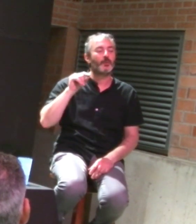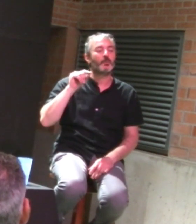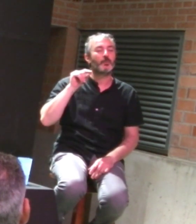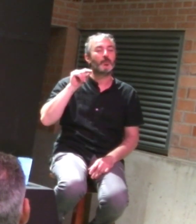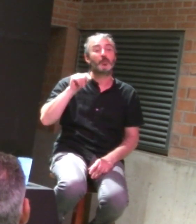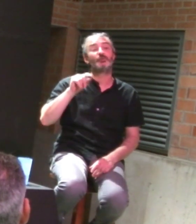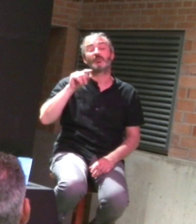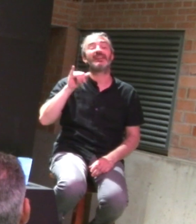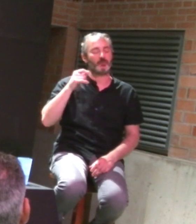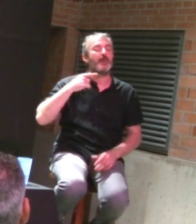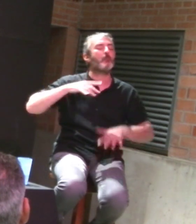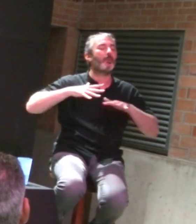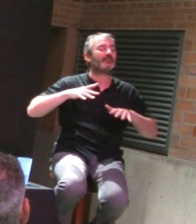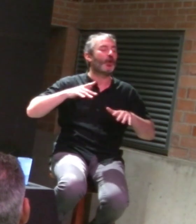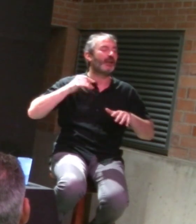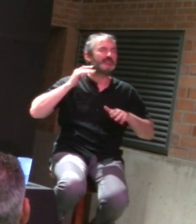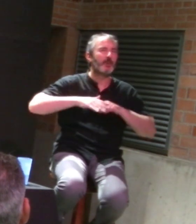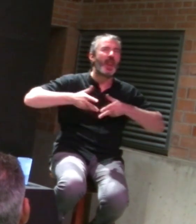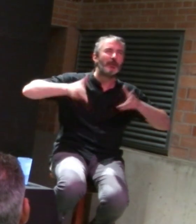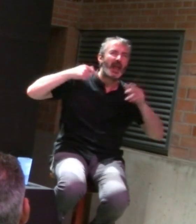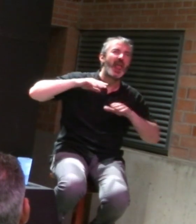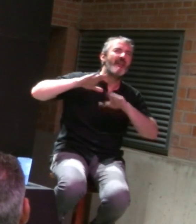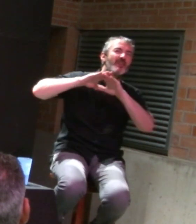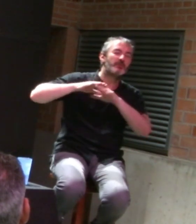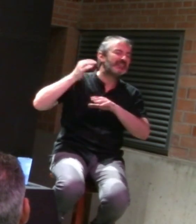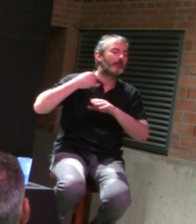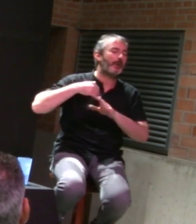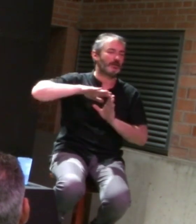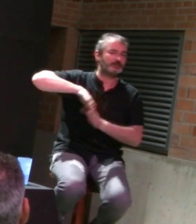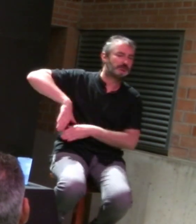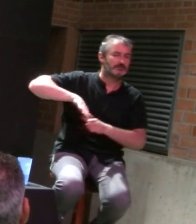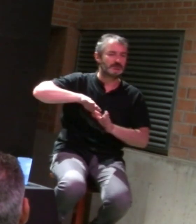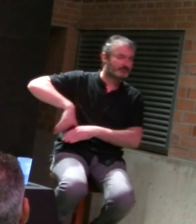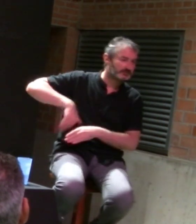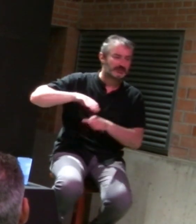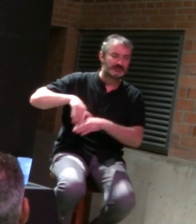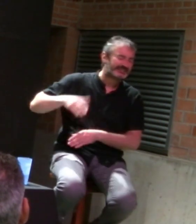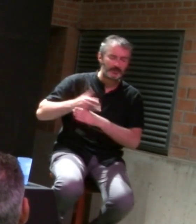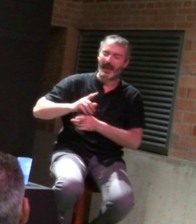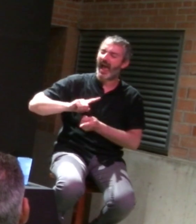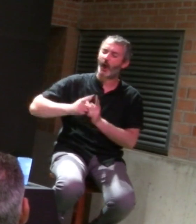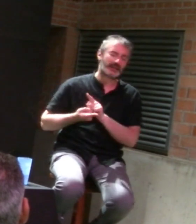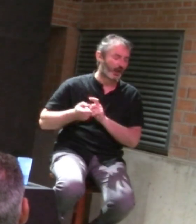libertario, si se puede, se tergiversa, se da una visión